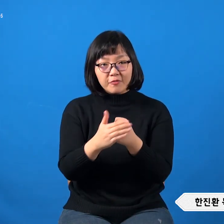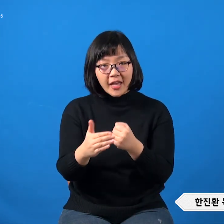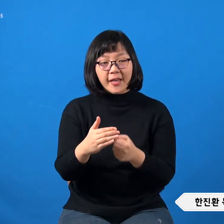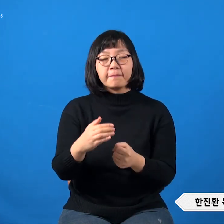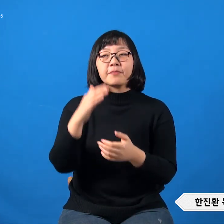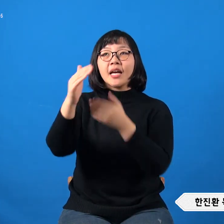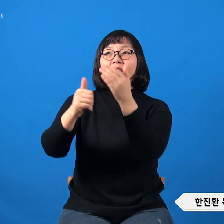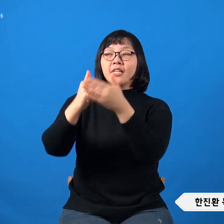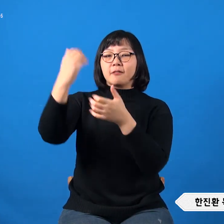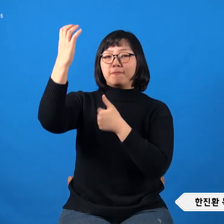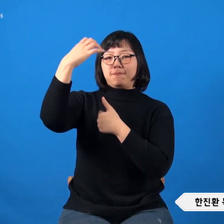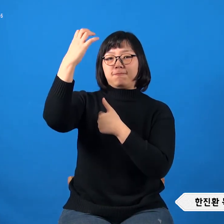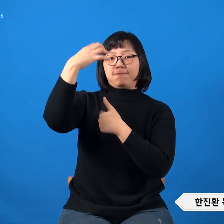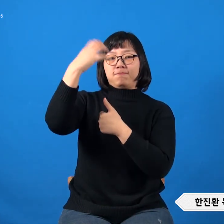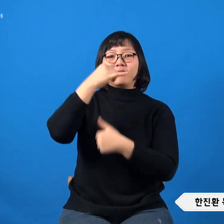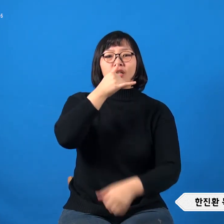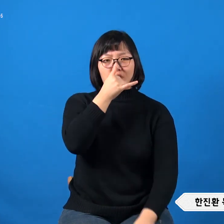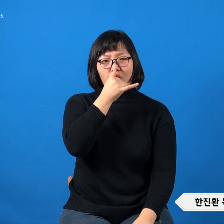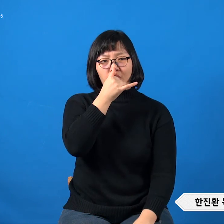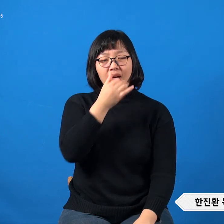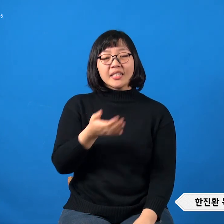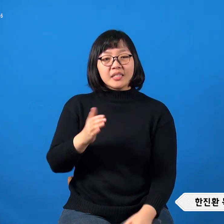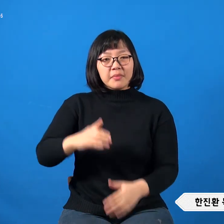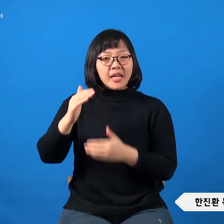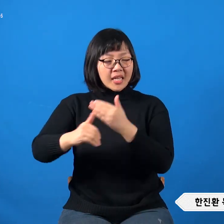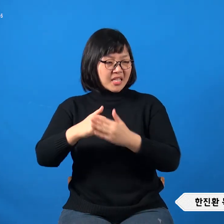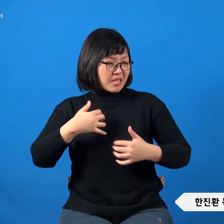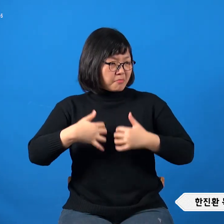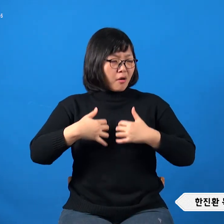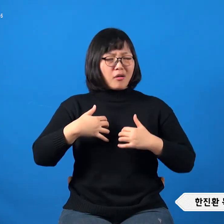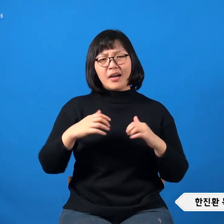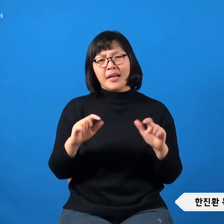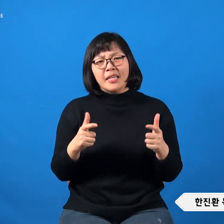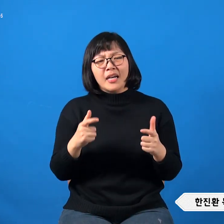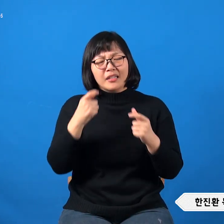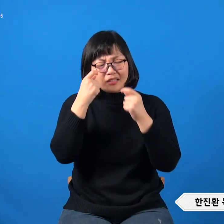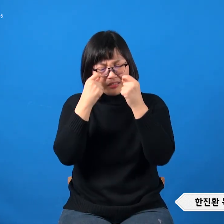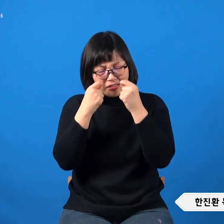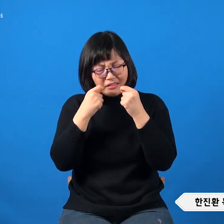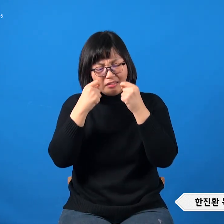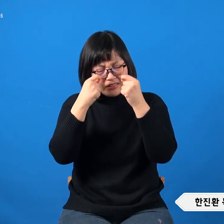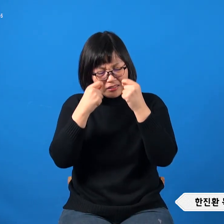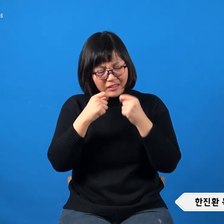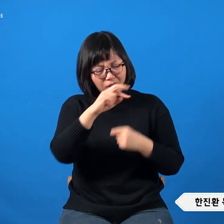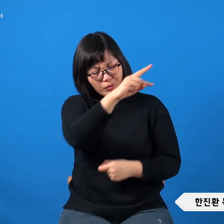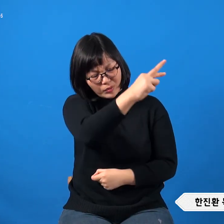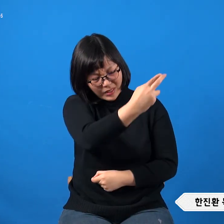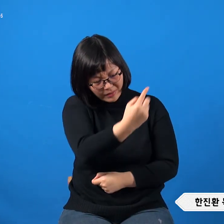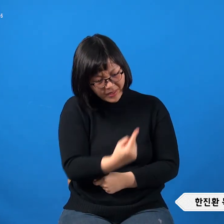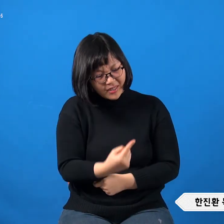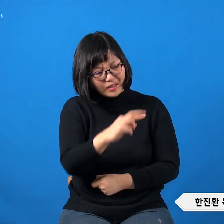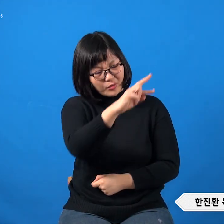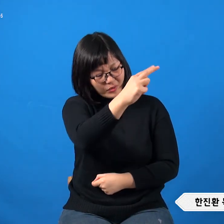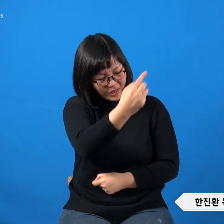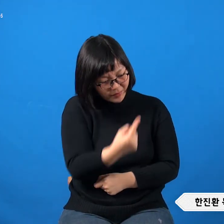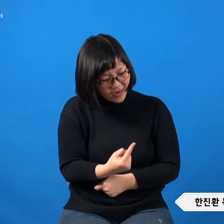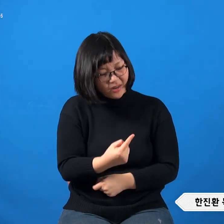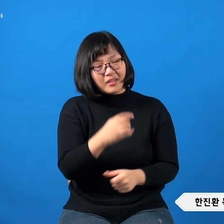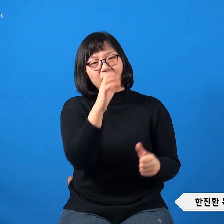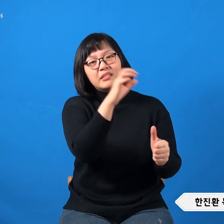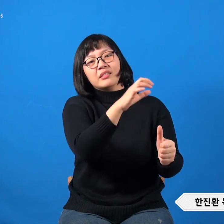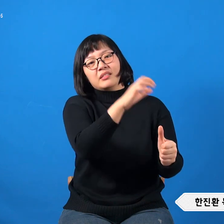때도 하나님 울고 계십니다. 내 아들아, 내 딸아, 돌아오라. 하나님 울고 계십니다.